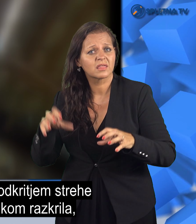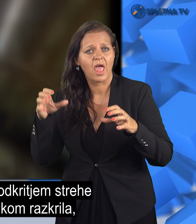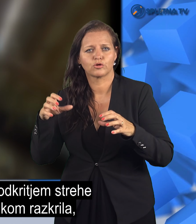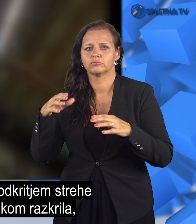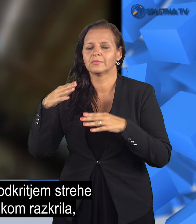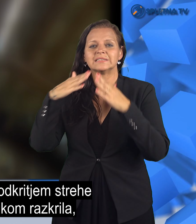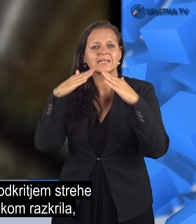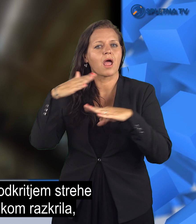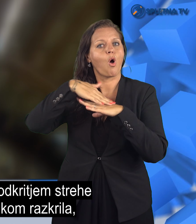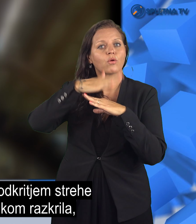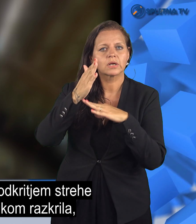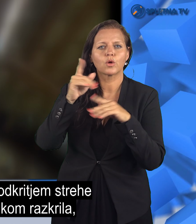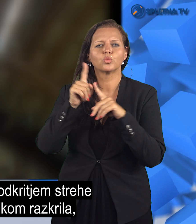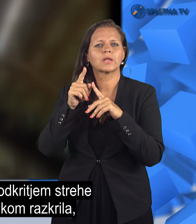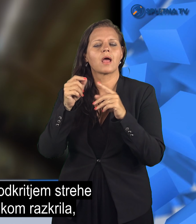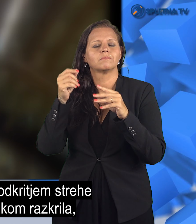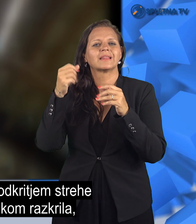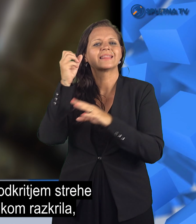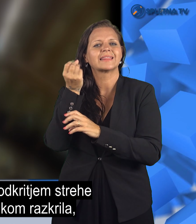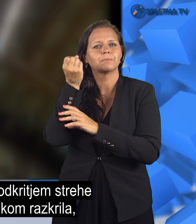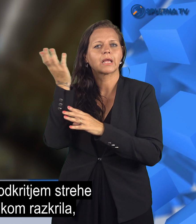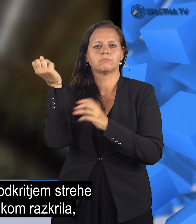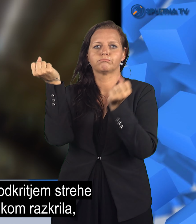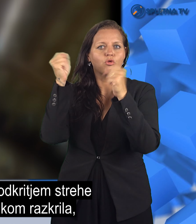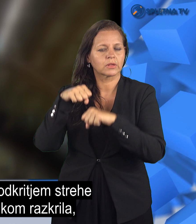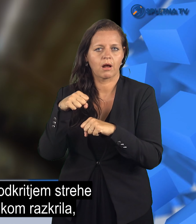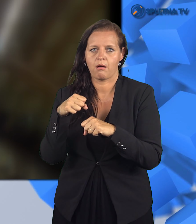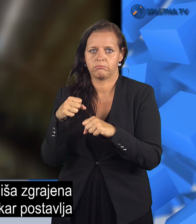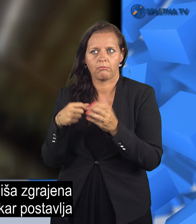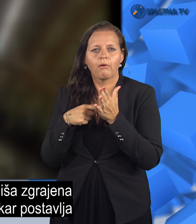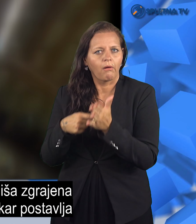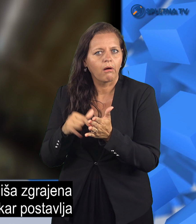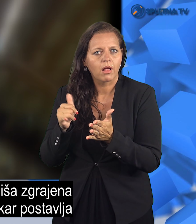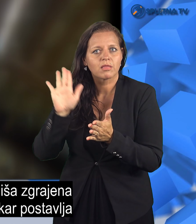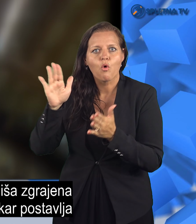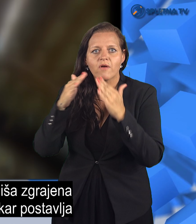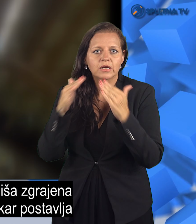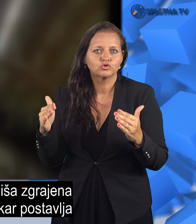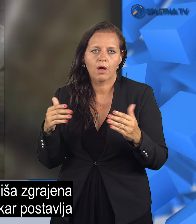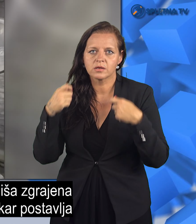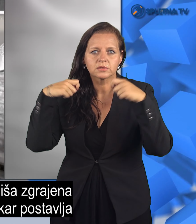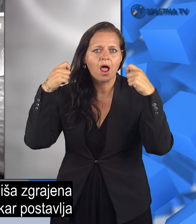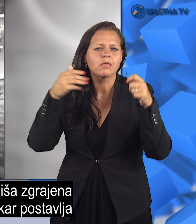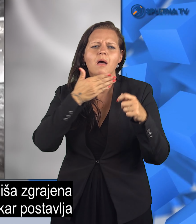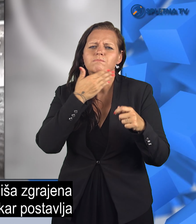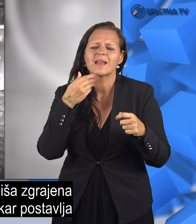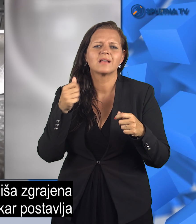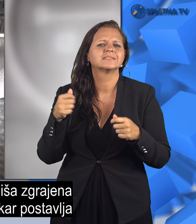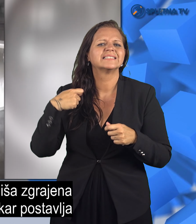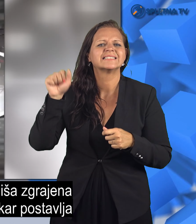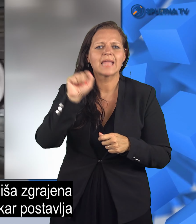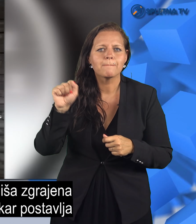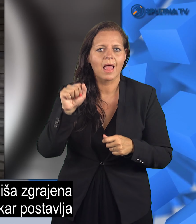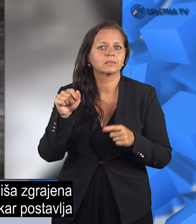Veter in dež sta z odkritjem strehe in podrtim dimnikom razkrila, da je njegova hiša zgrajena brez cementa,